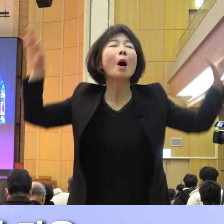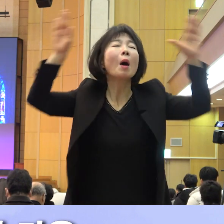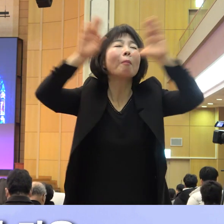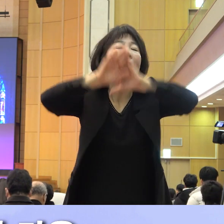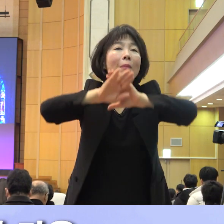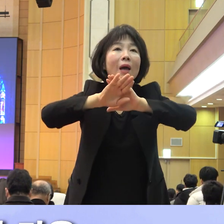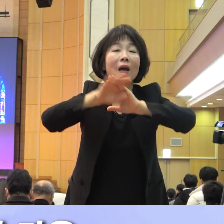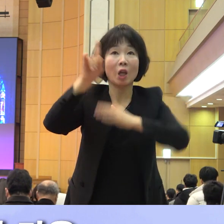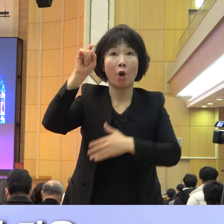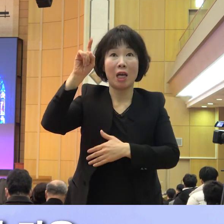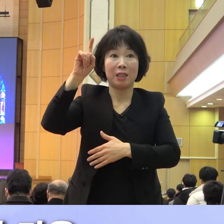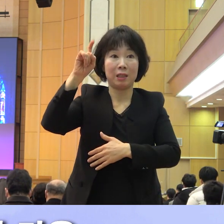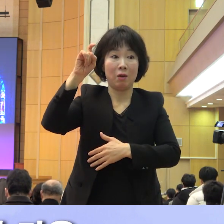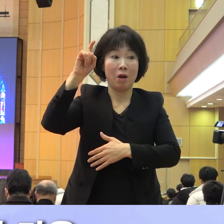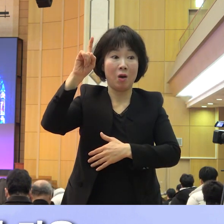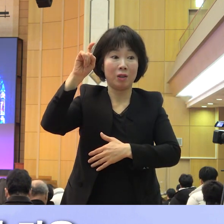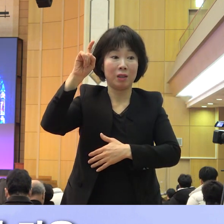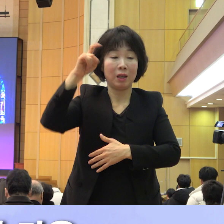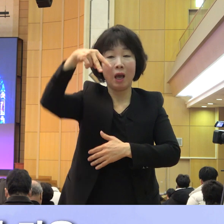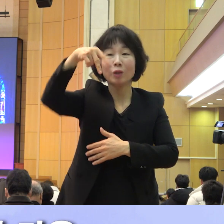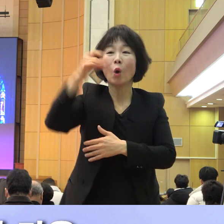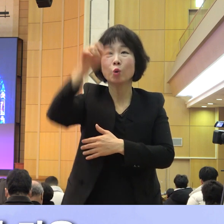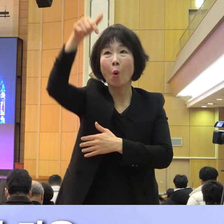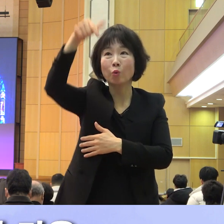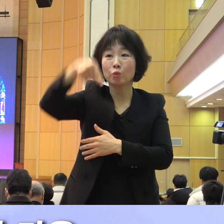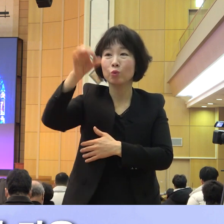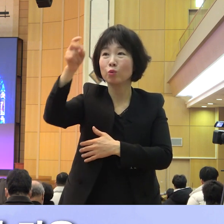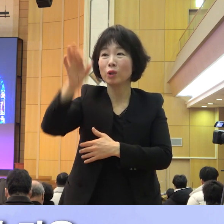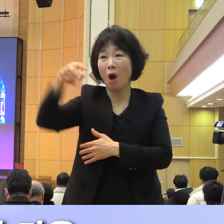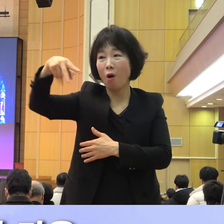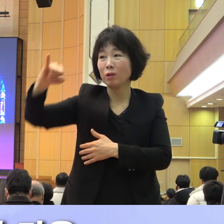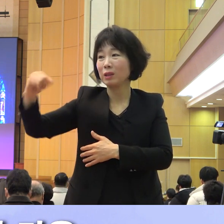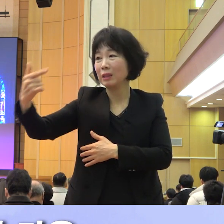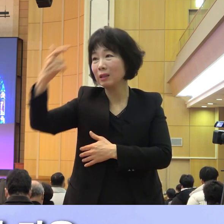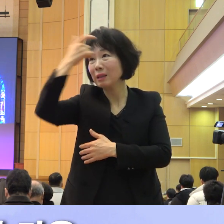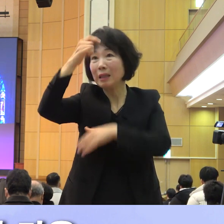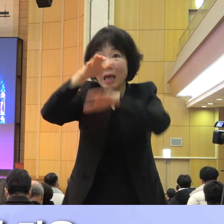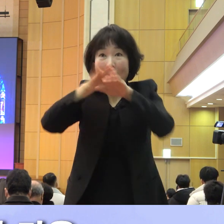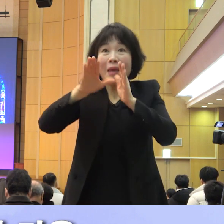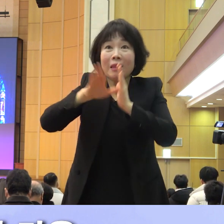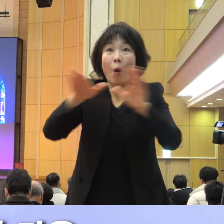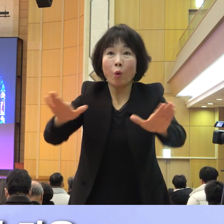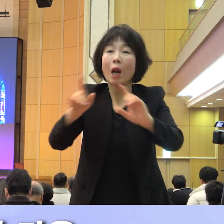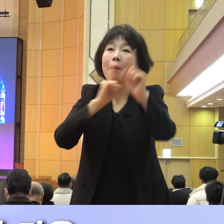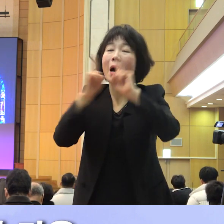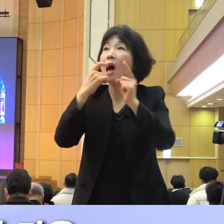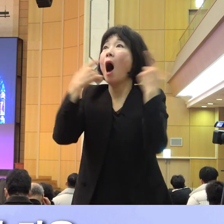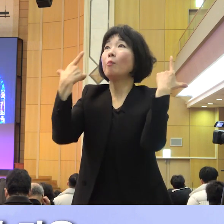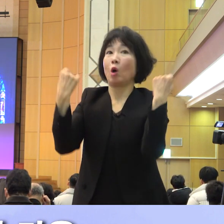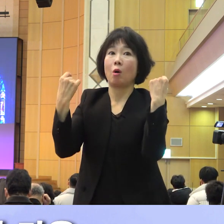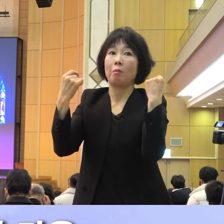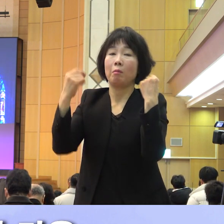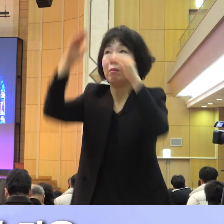11시 30분부터 송구 영신 예배 드릴 때 오늘 말씀처럼